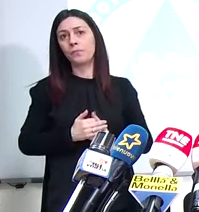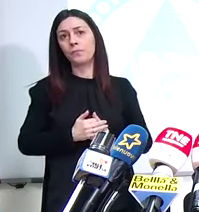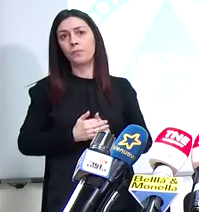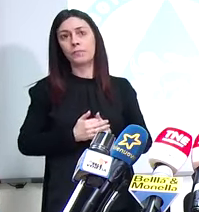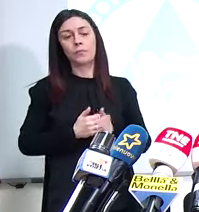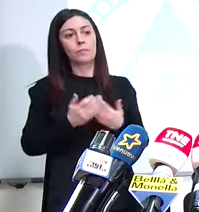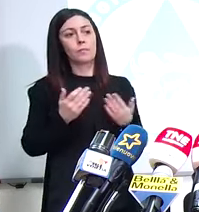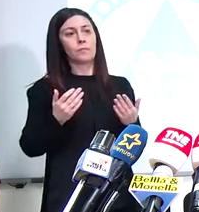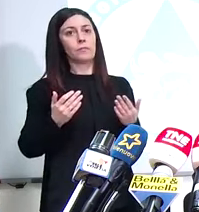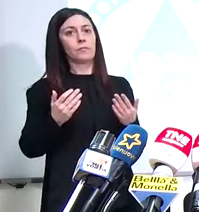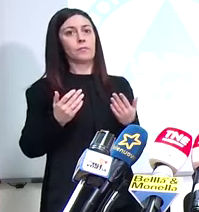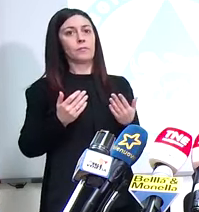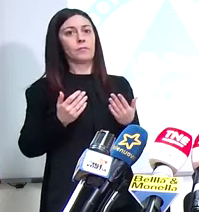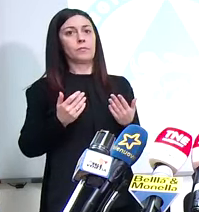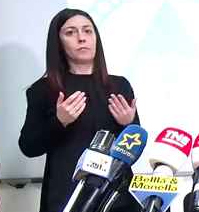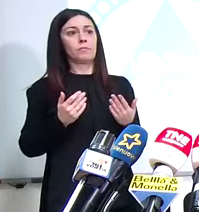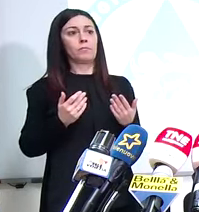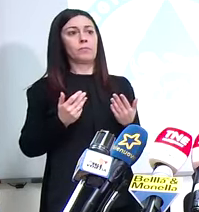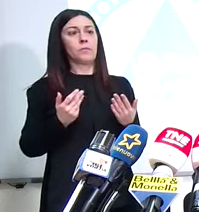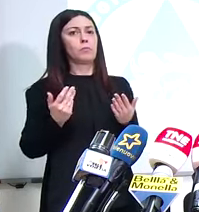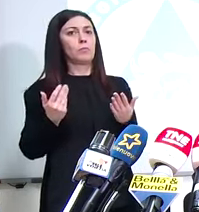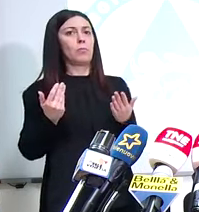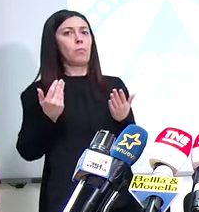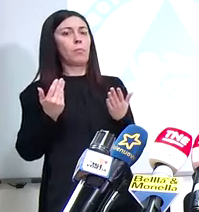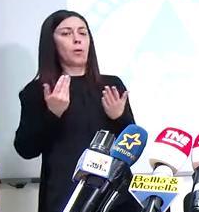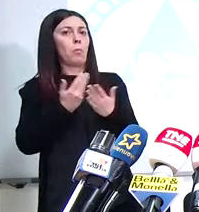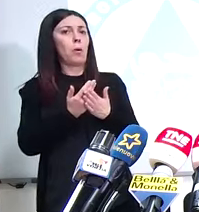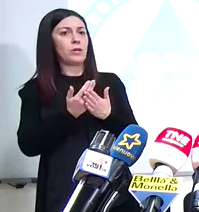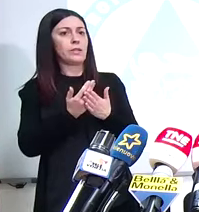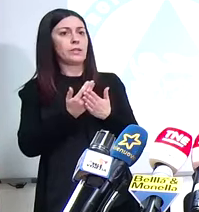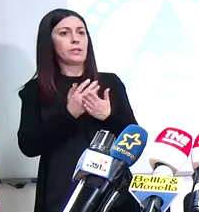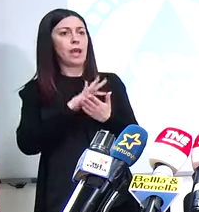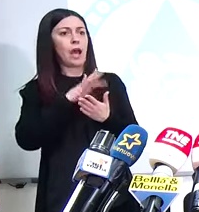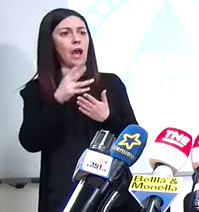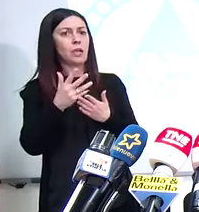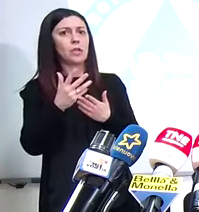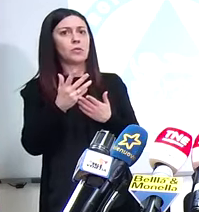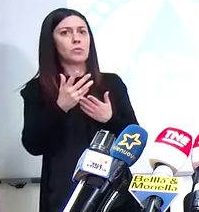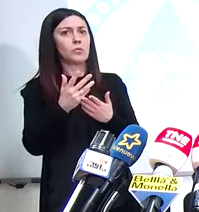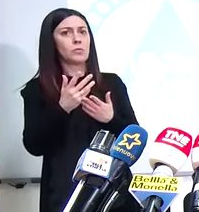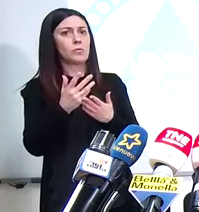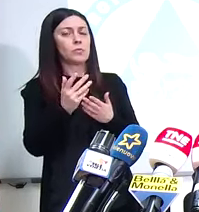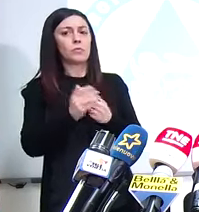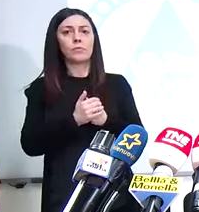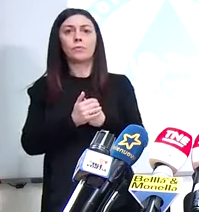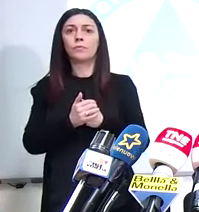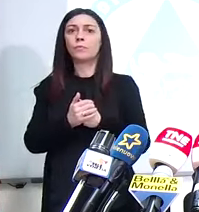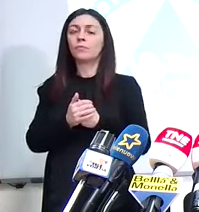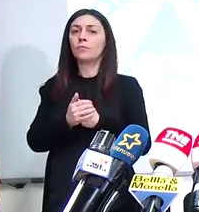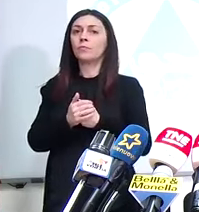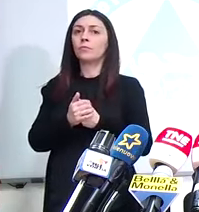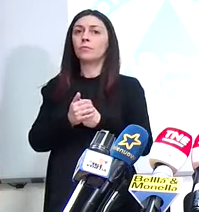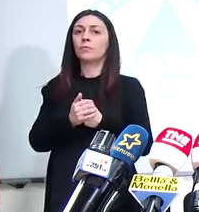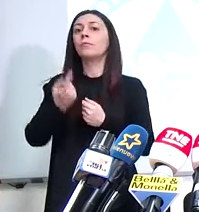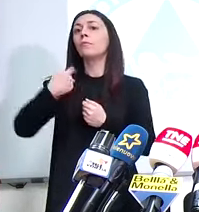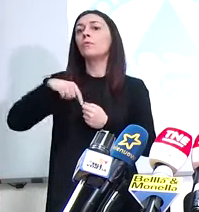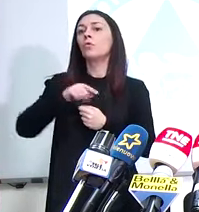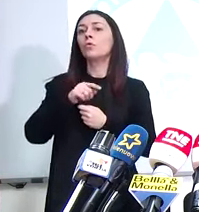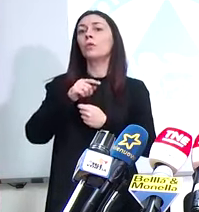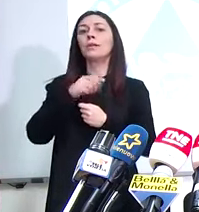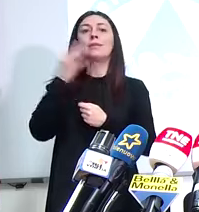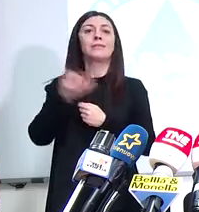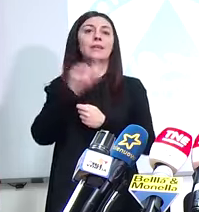io non sono la resterò beh non so niente rapporti costanti dottor